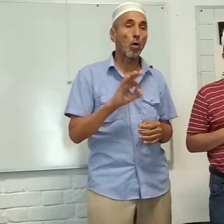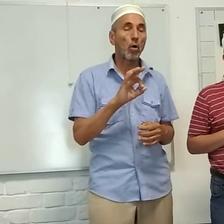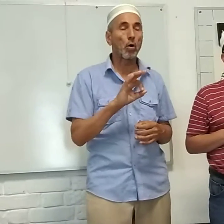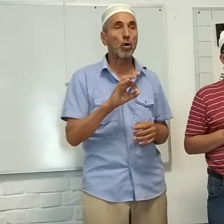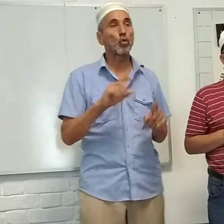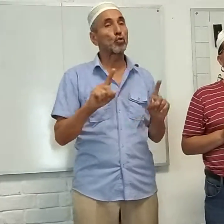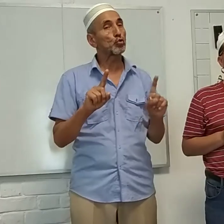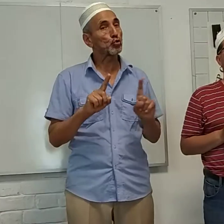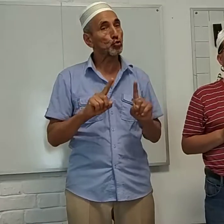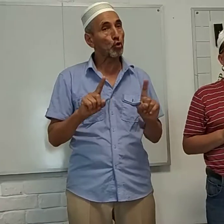что